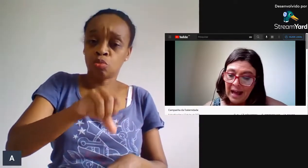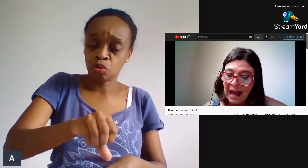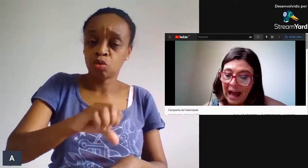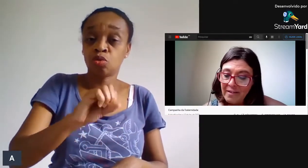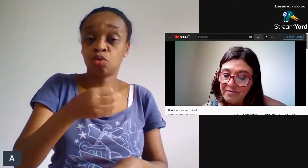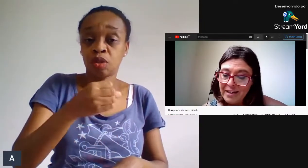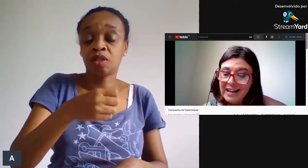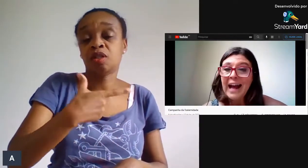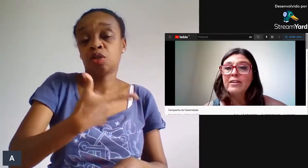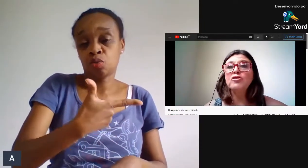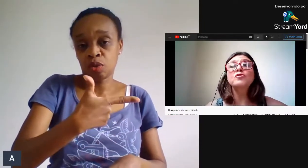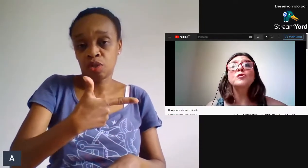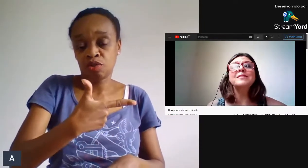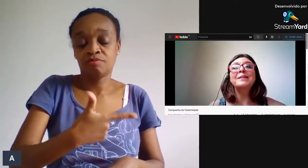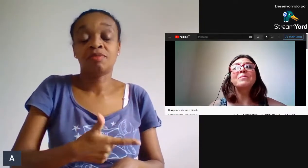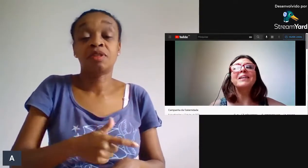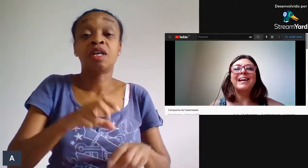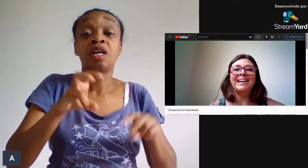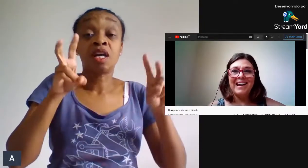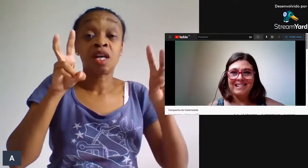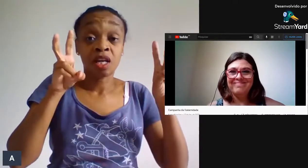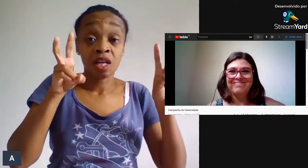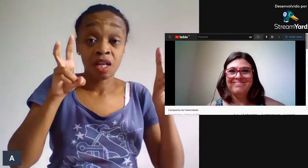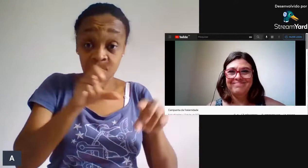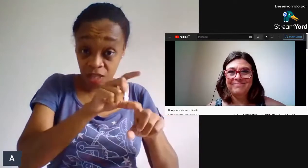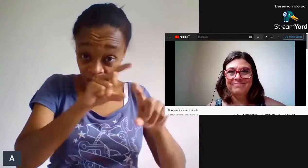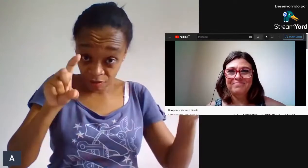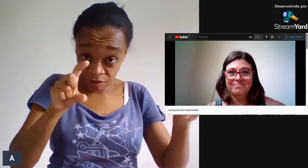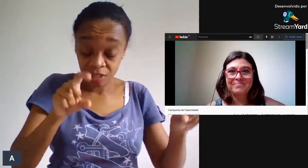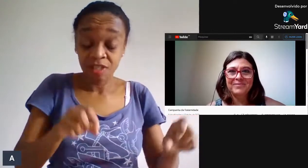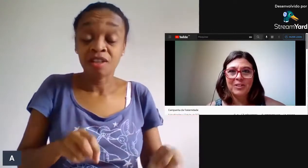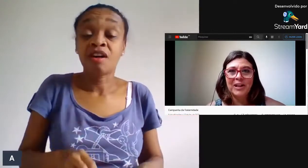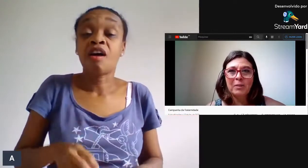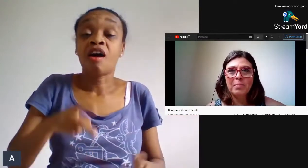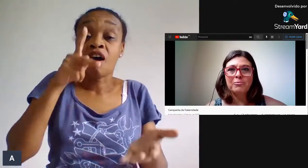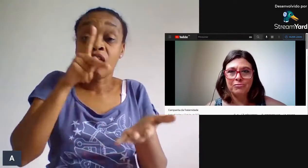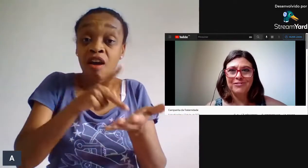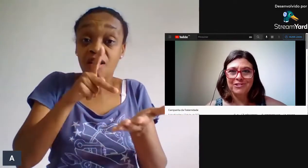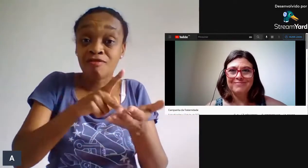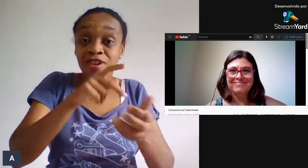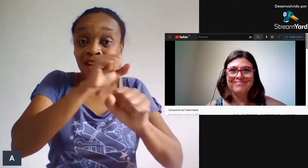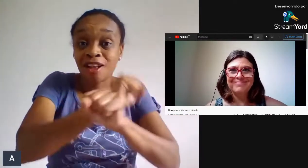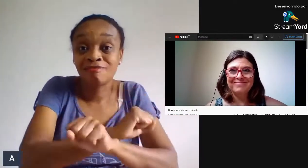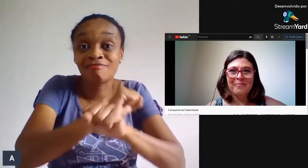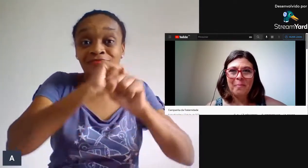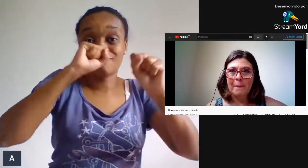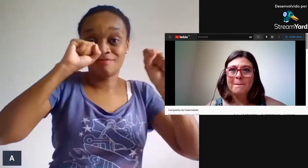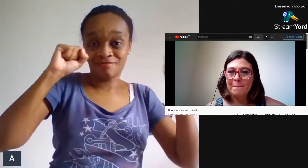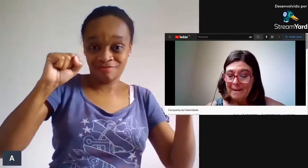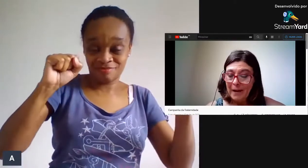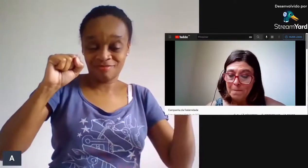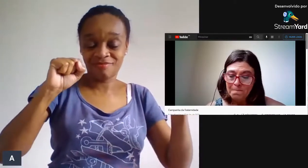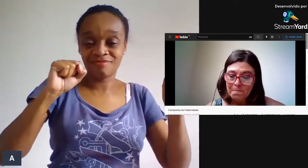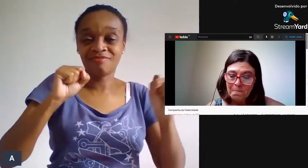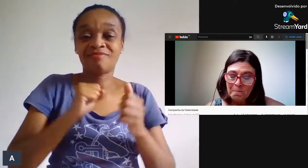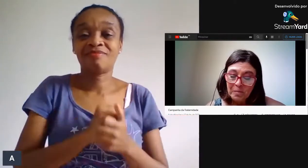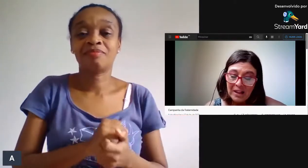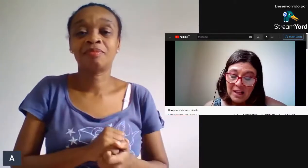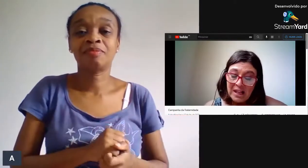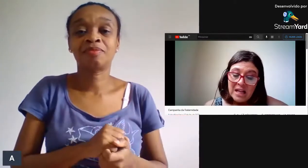era: a verdade vos libertará. Olha que profundo,